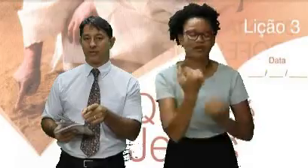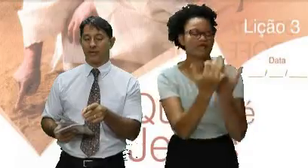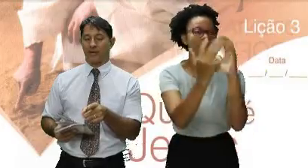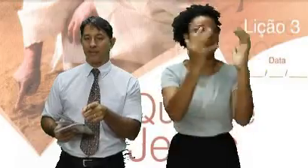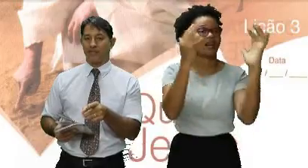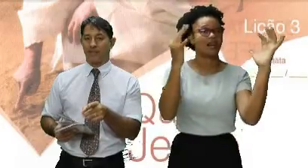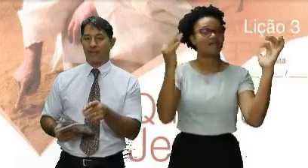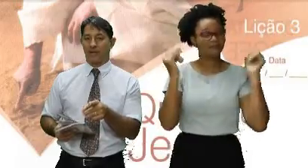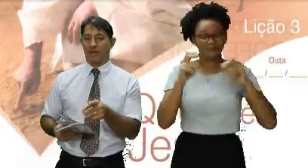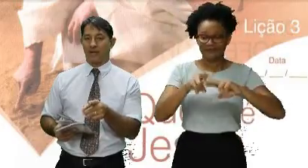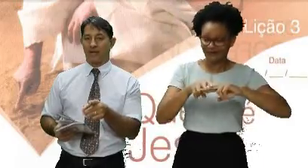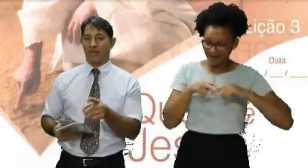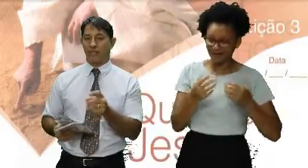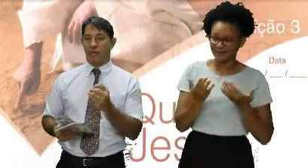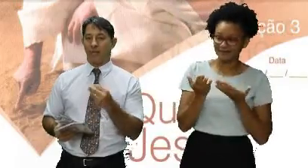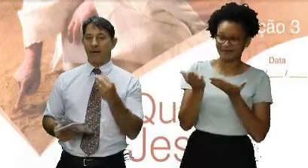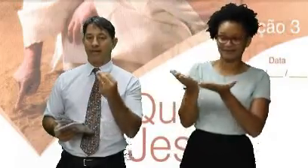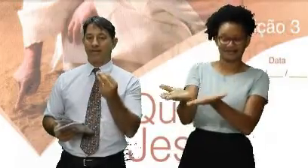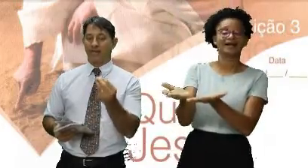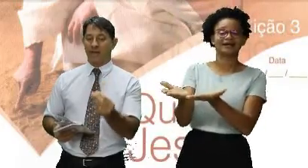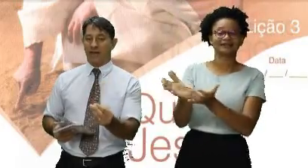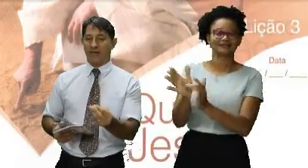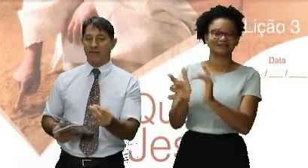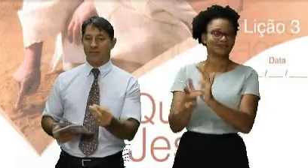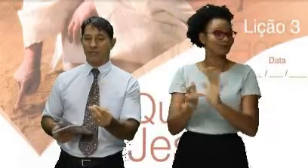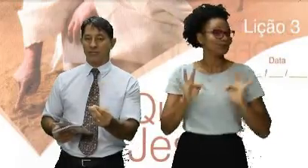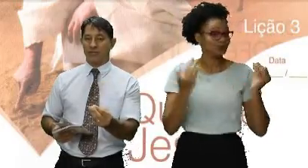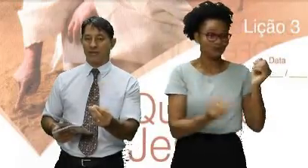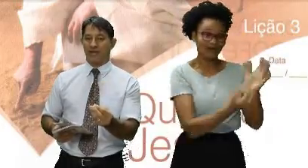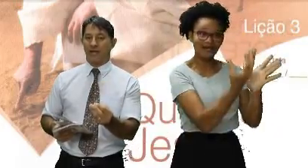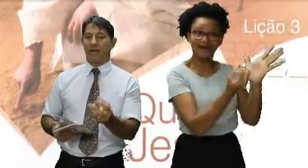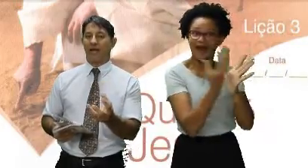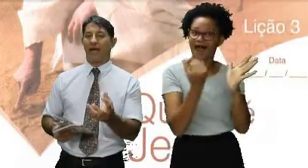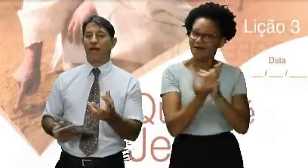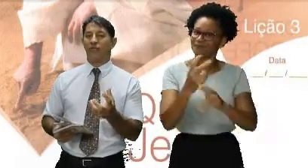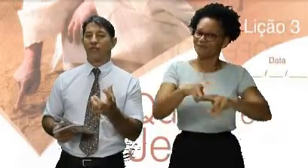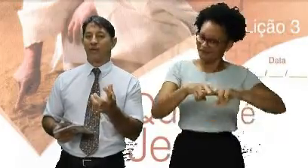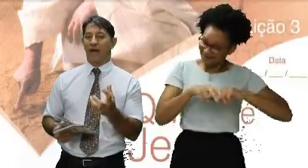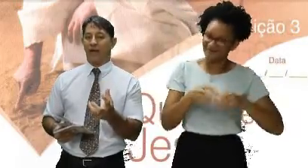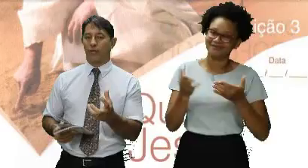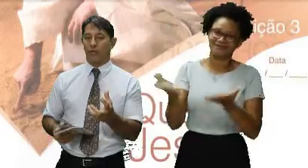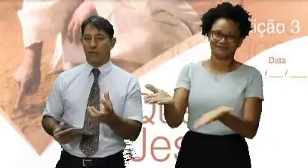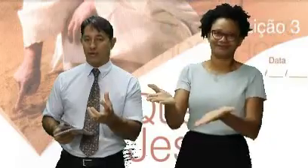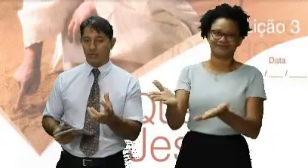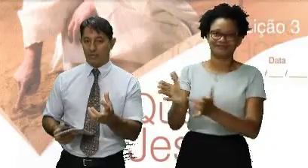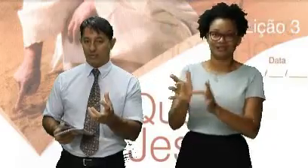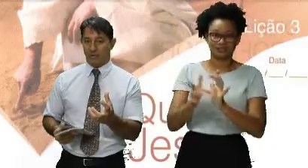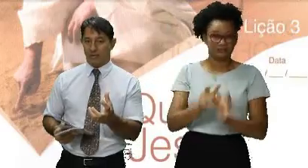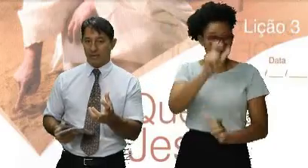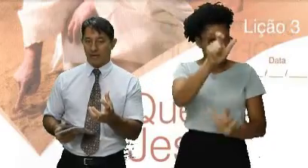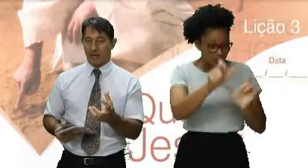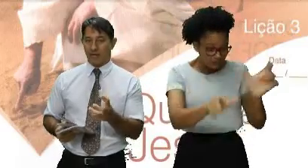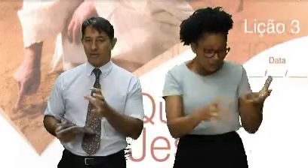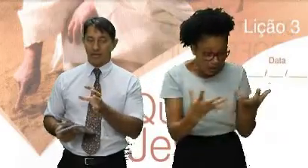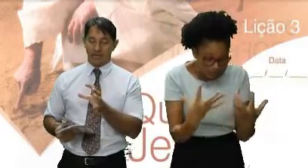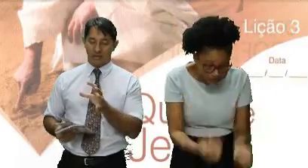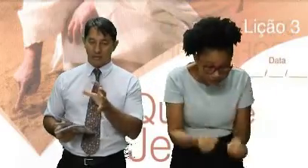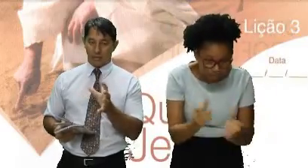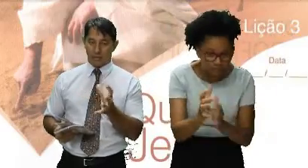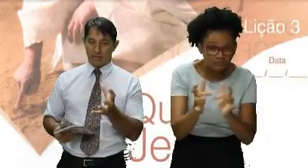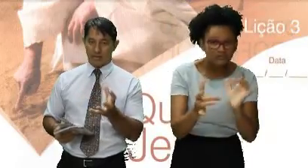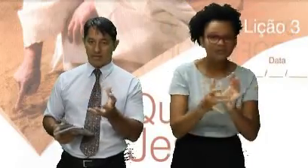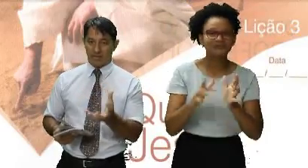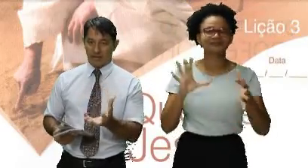Jesus. Se o homem aceitar a Jesus, ele é reconciliado com Deus. E todas